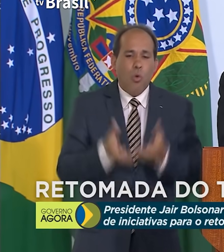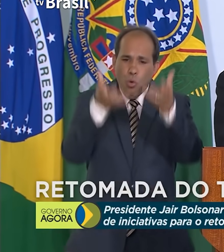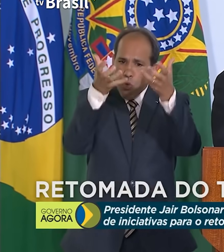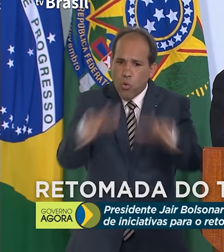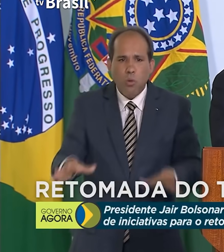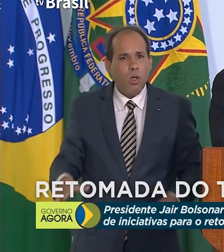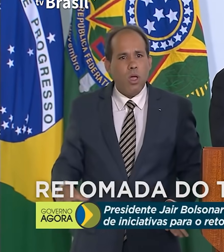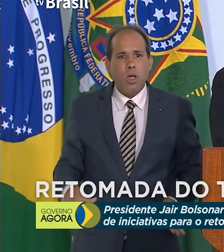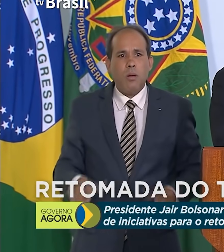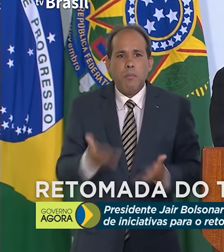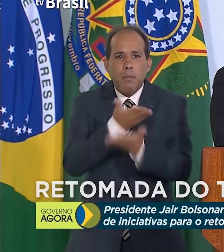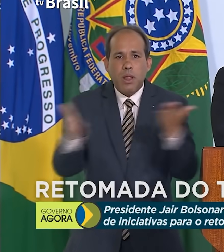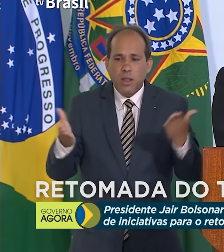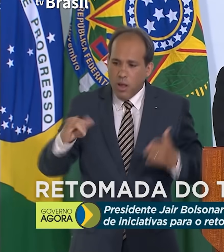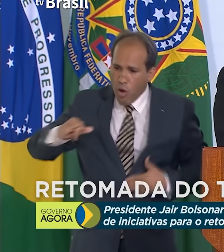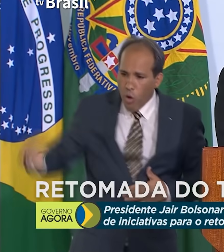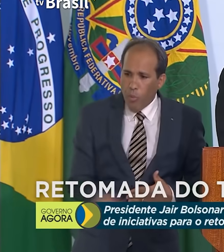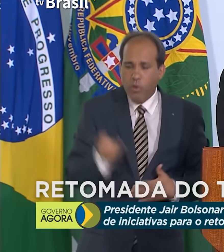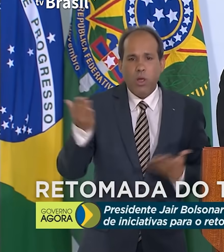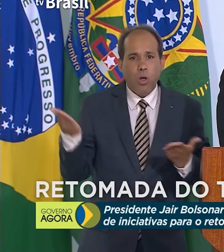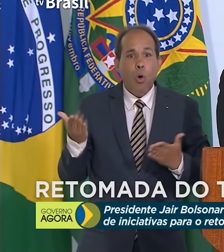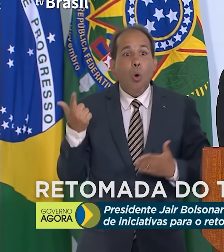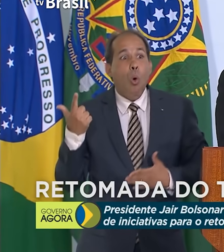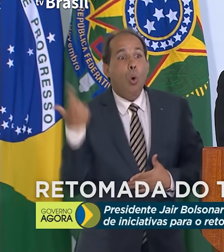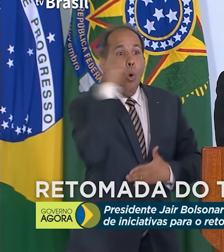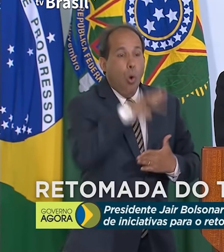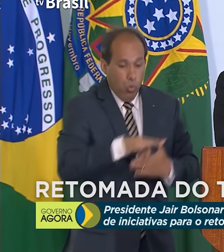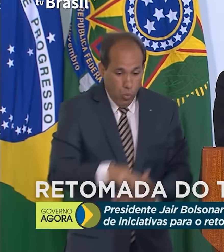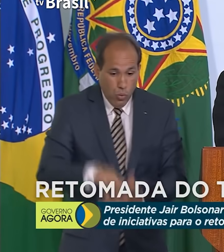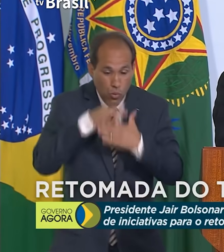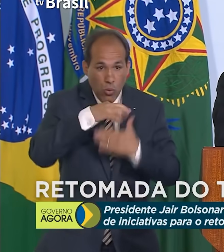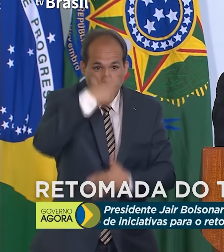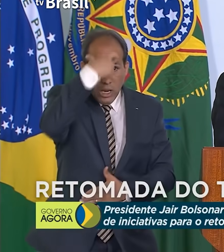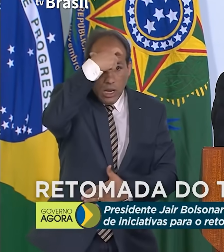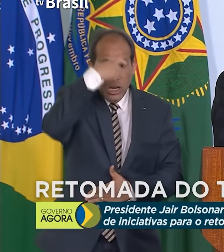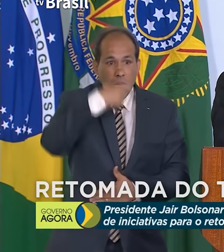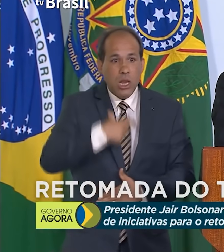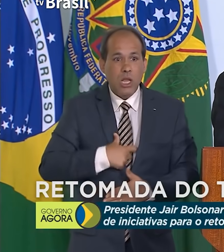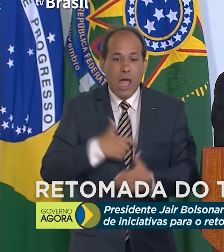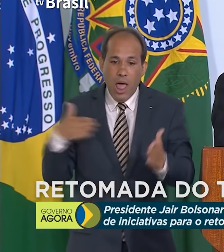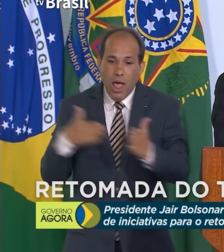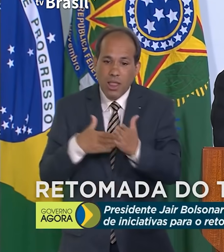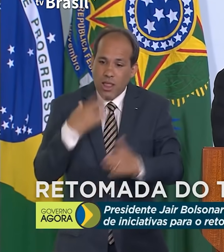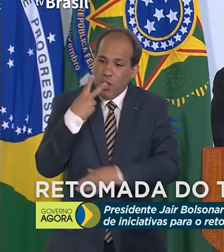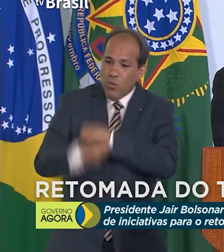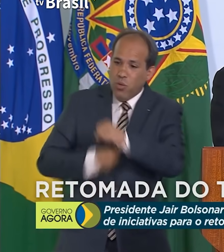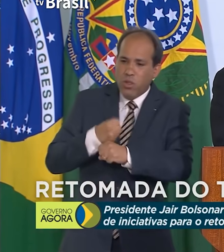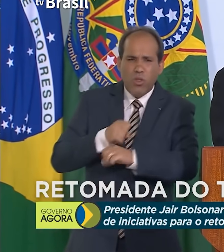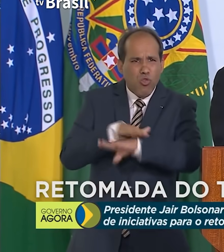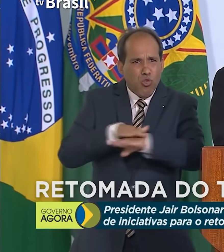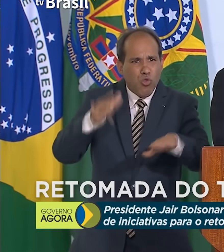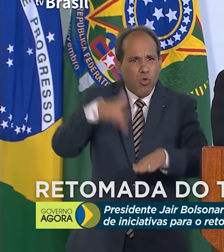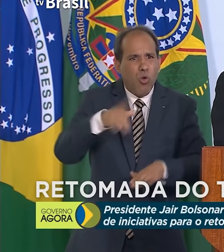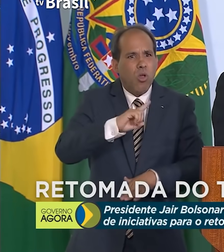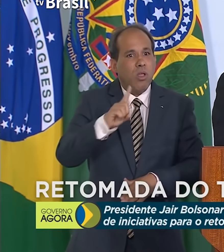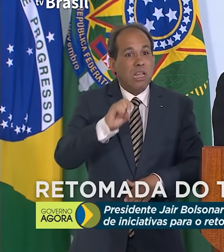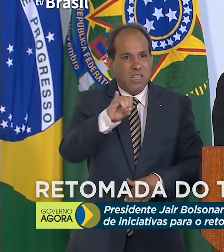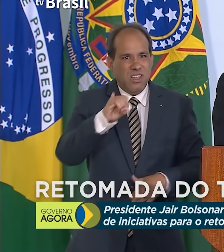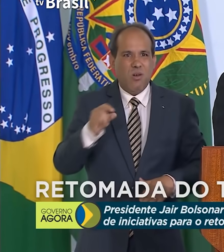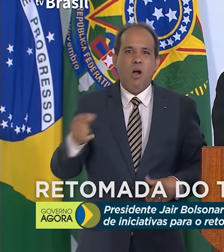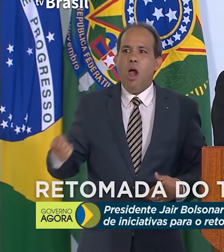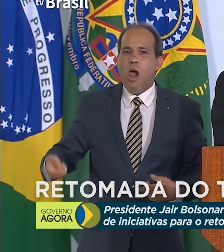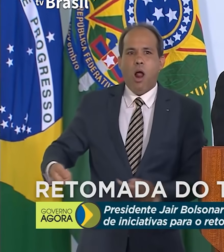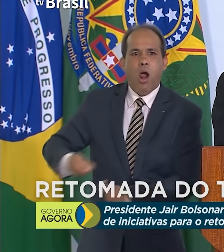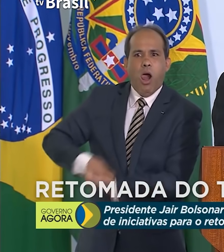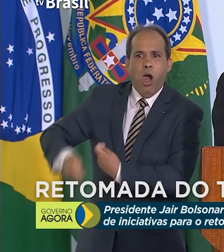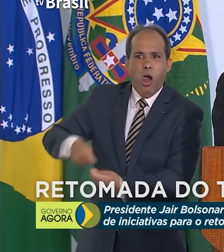teremos outra oportunidade não teremos um líder feito de em um prazo de dois anos não vai aparecer ah não sei você mandar grana